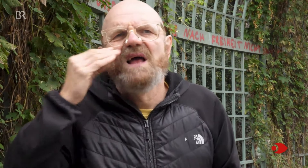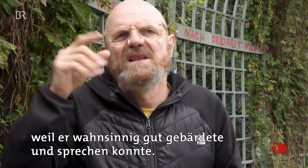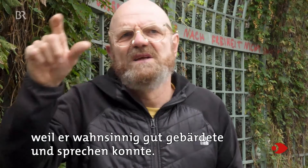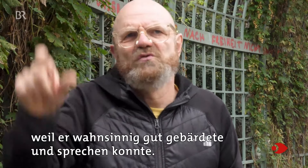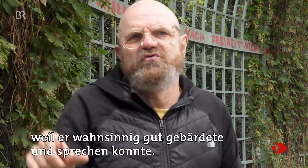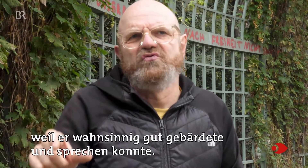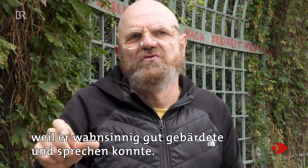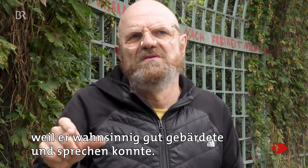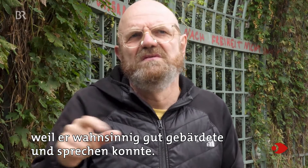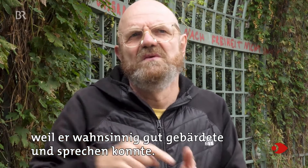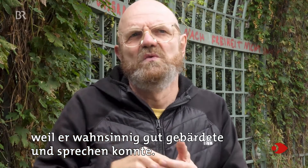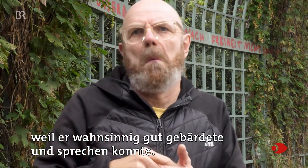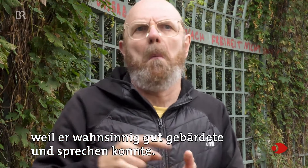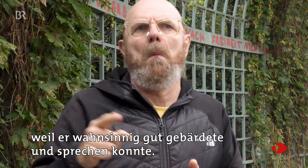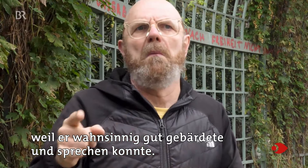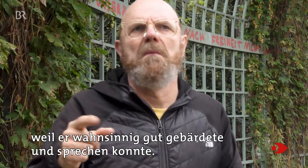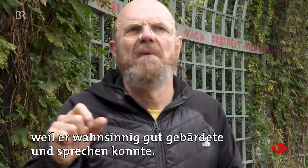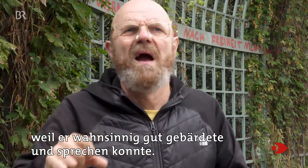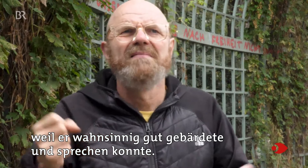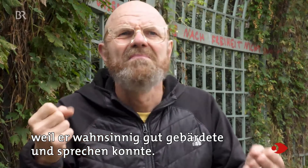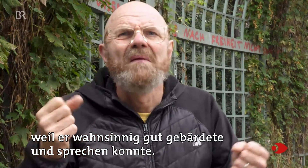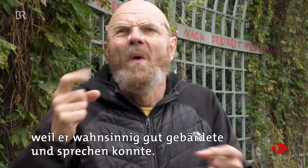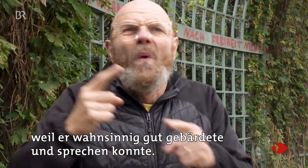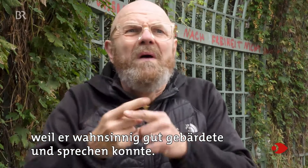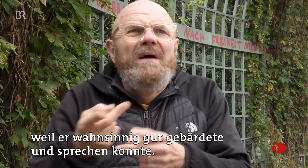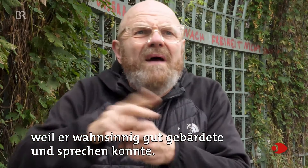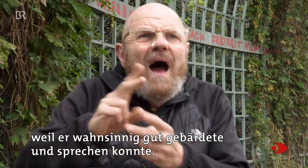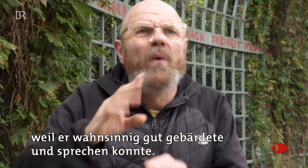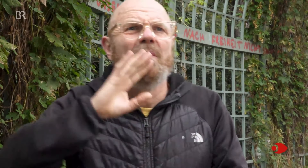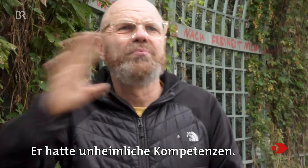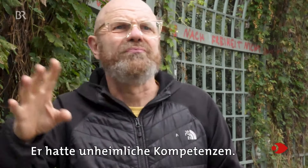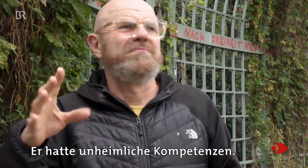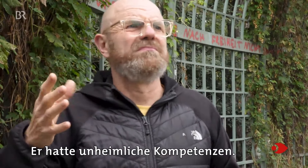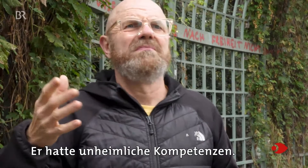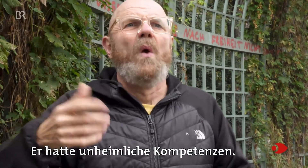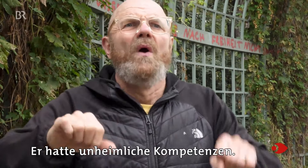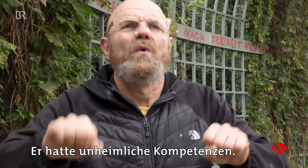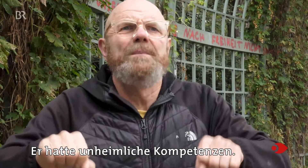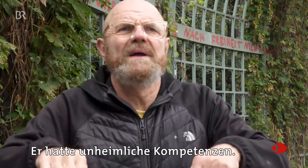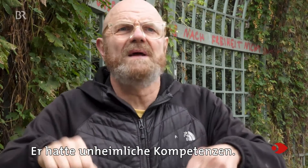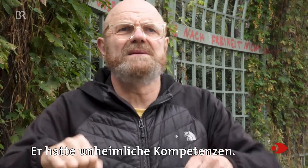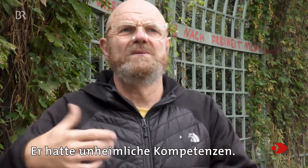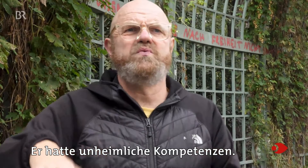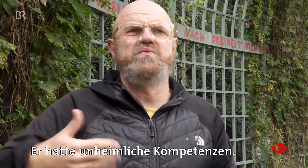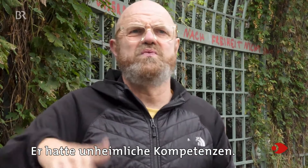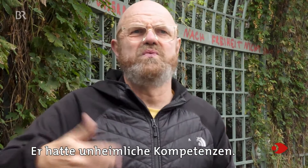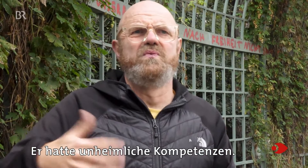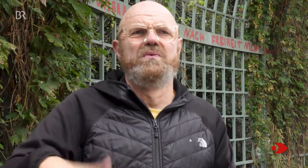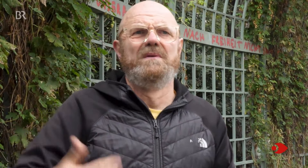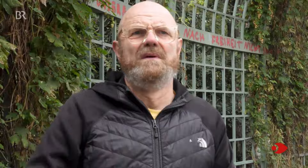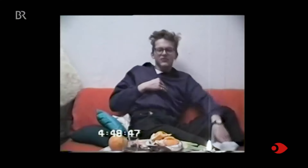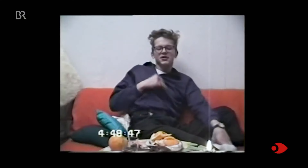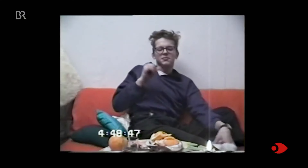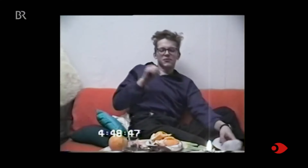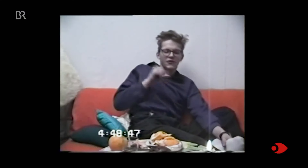weil er wahnsinnig gut gebärdete und sprechen konnte. Er hatte unheimliche Kompetenzen.